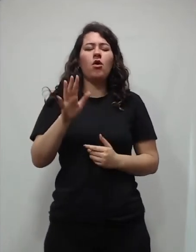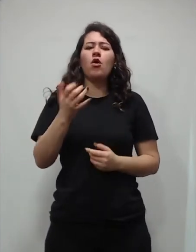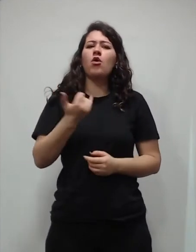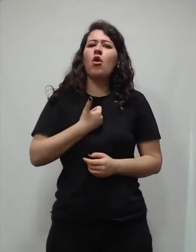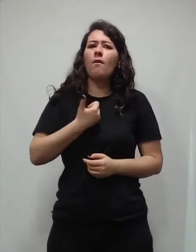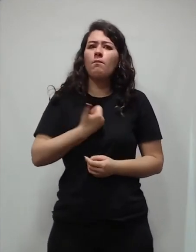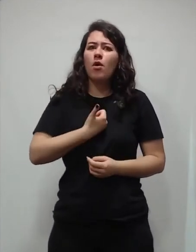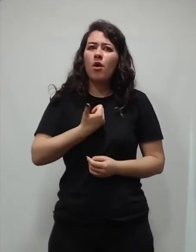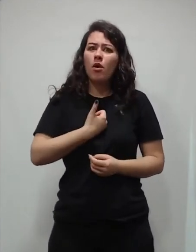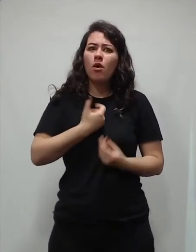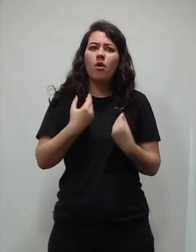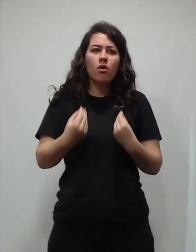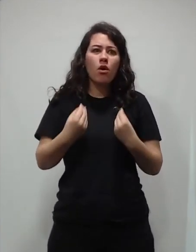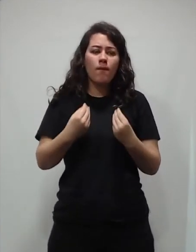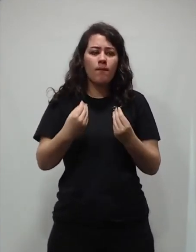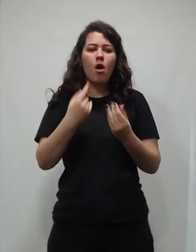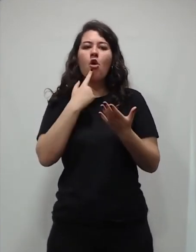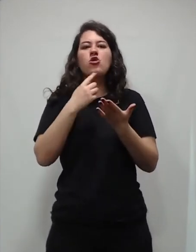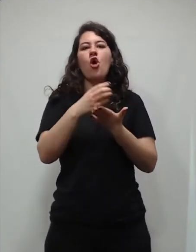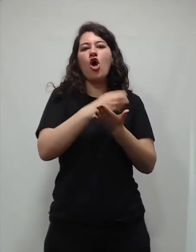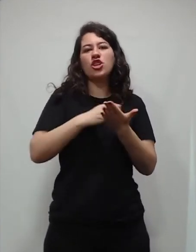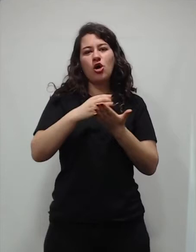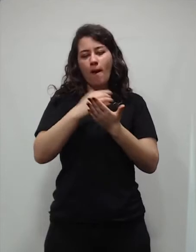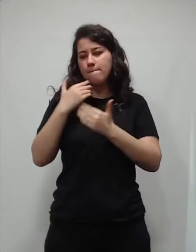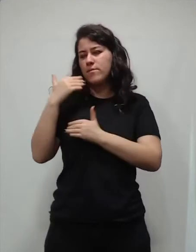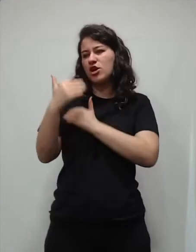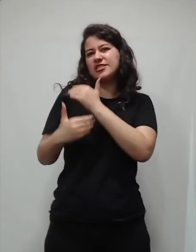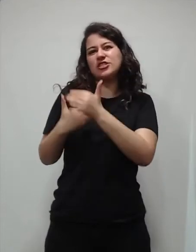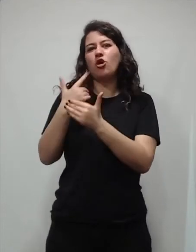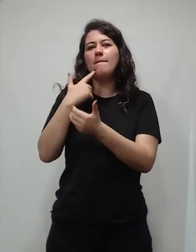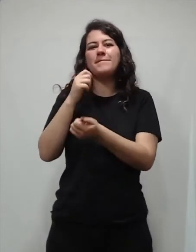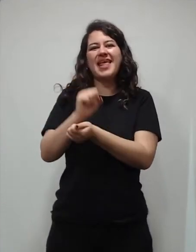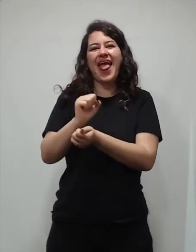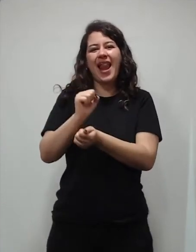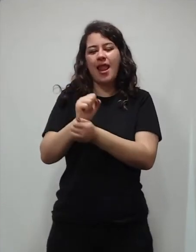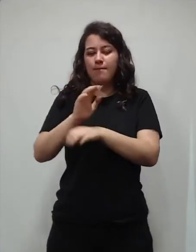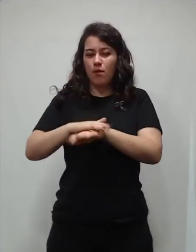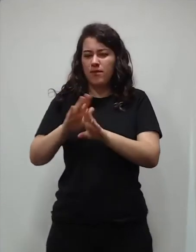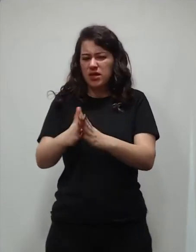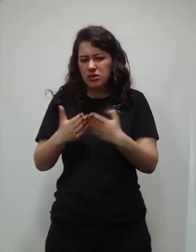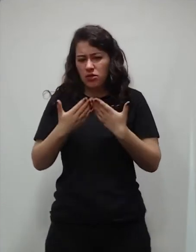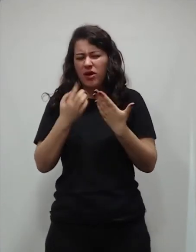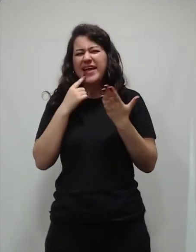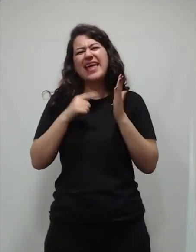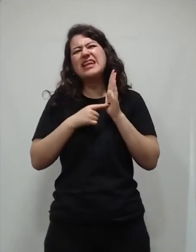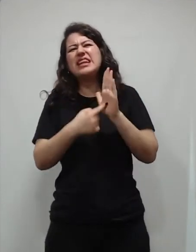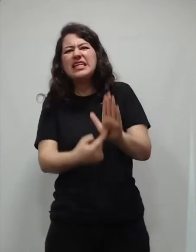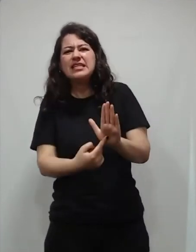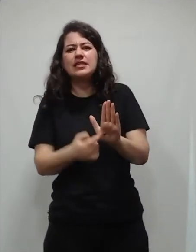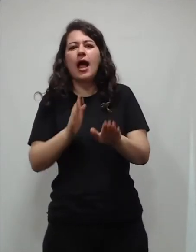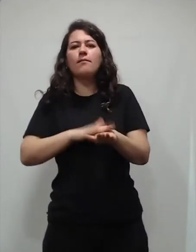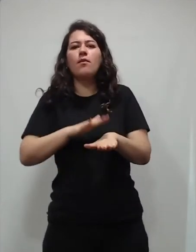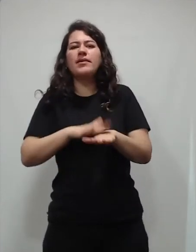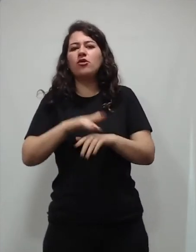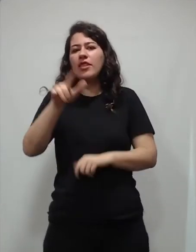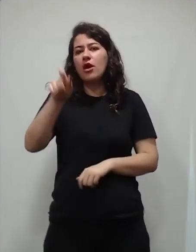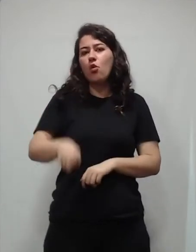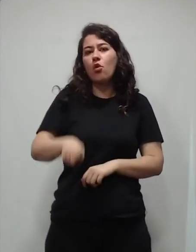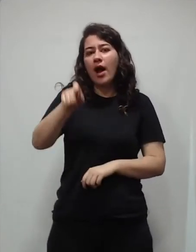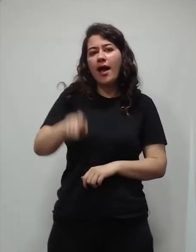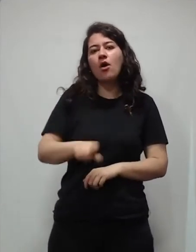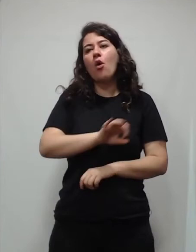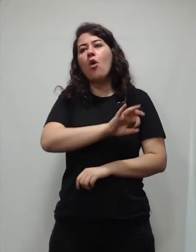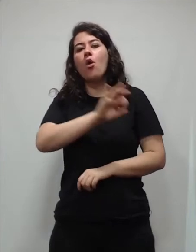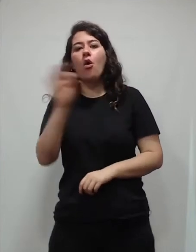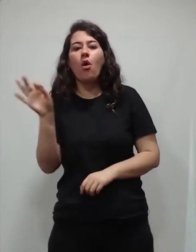¿Cómo se basa el Código del Proceso Penal a la hora de juzgar o